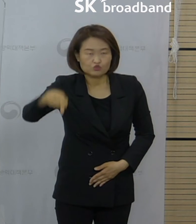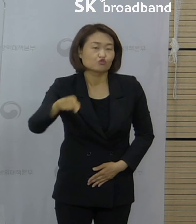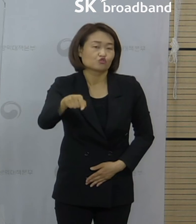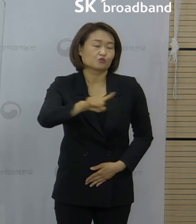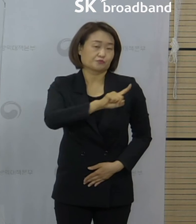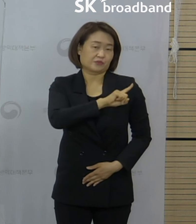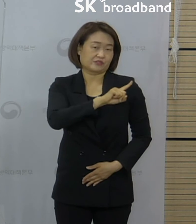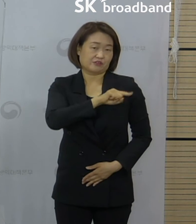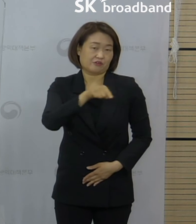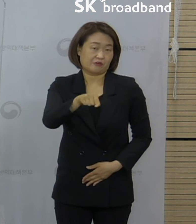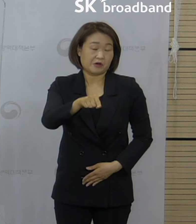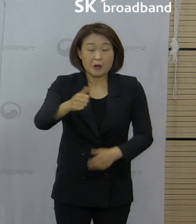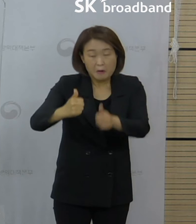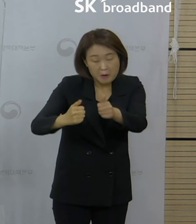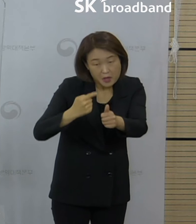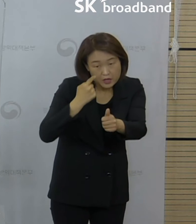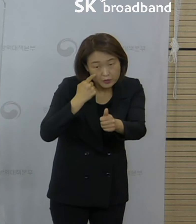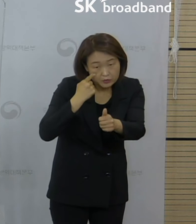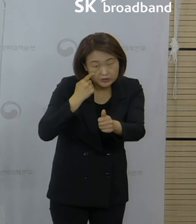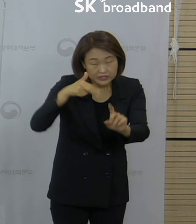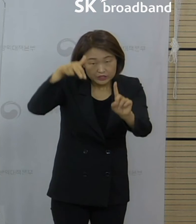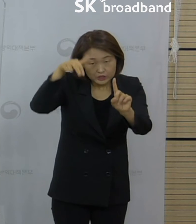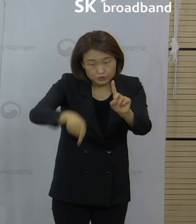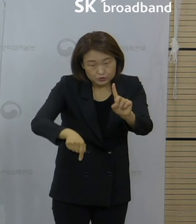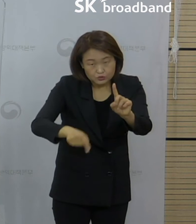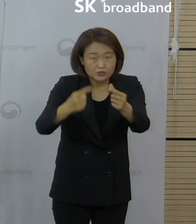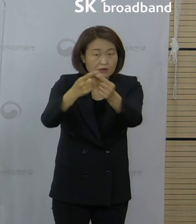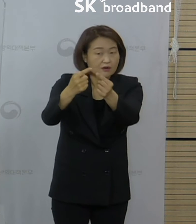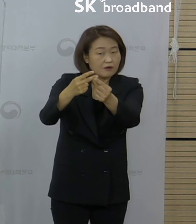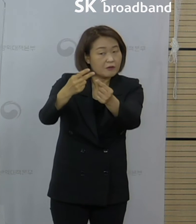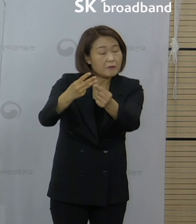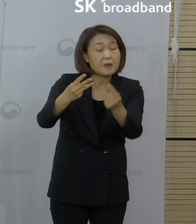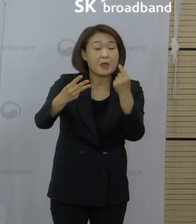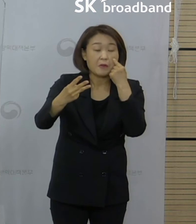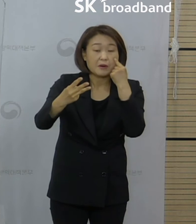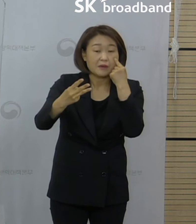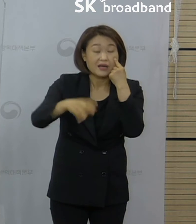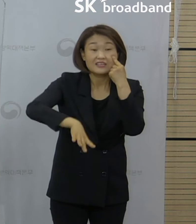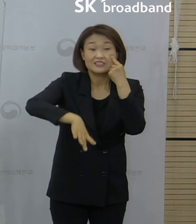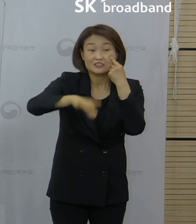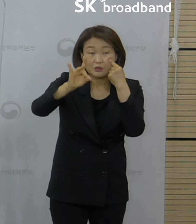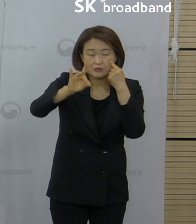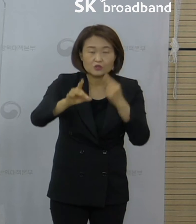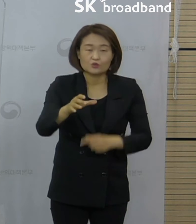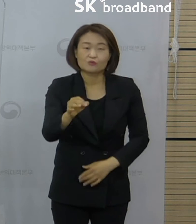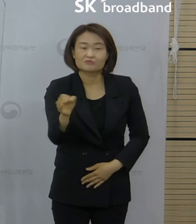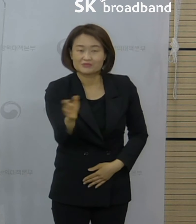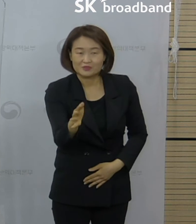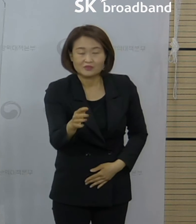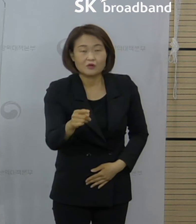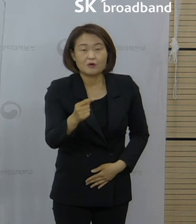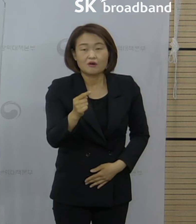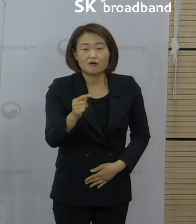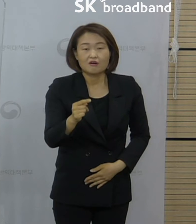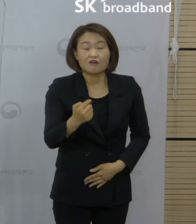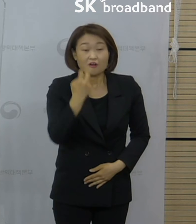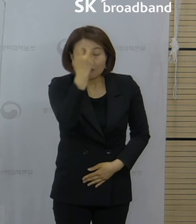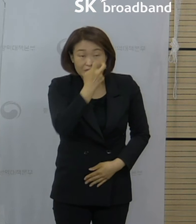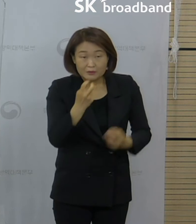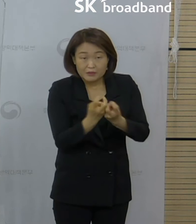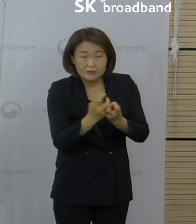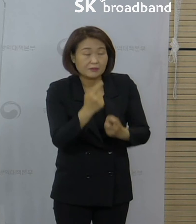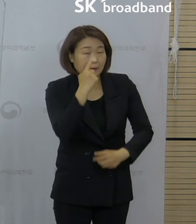통해서 일주일에 3차례, 일단 시범 사업은 무료로 비강을 통해서 검체를